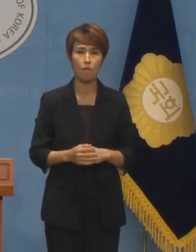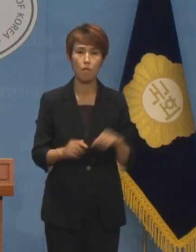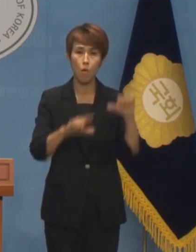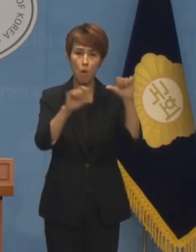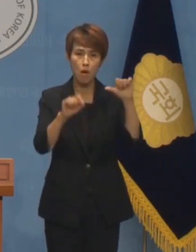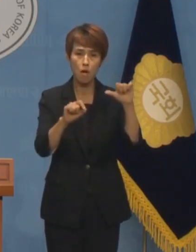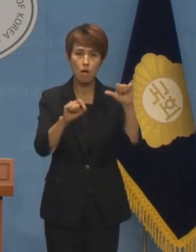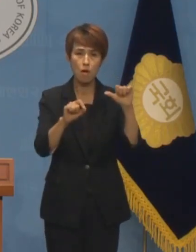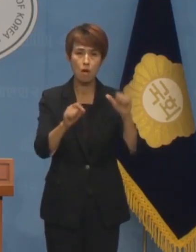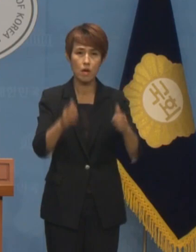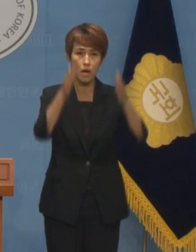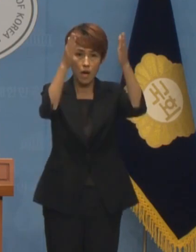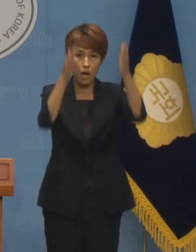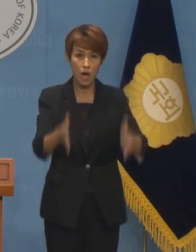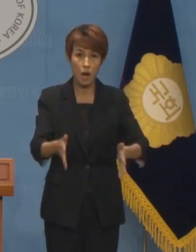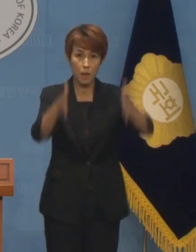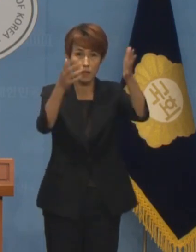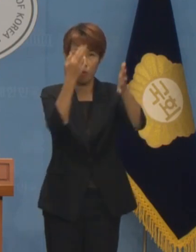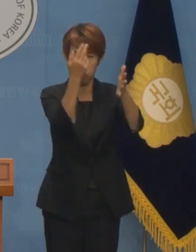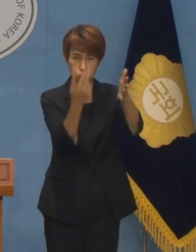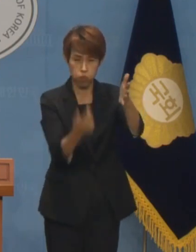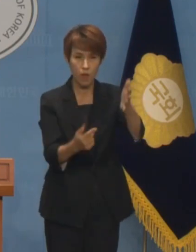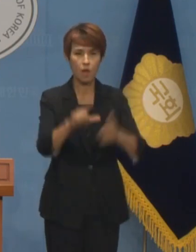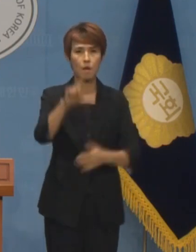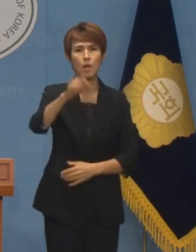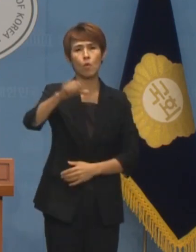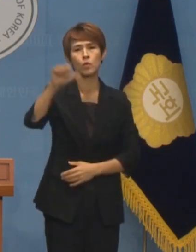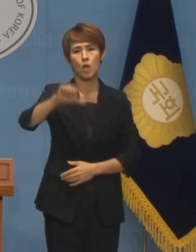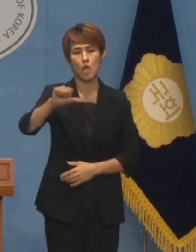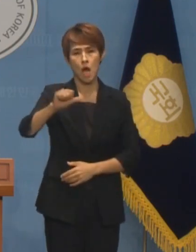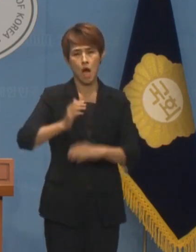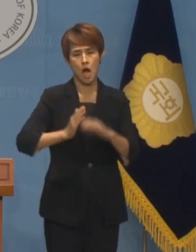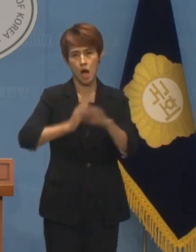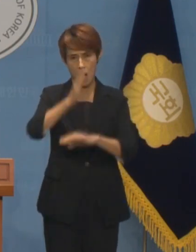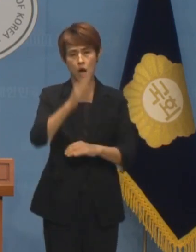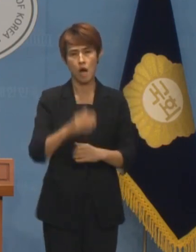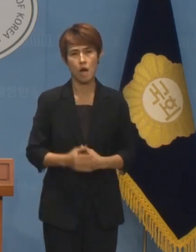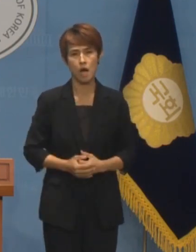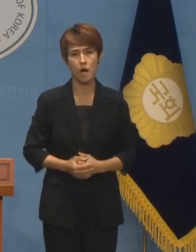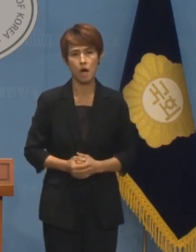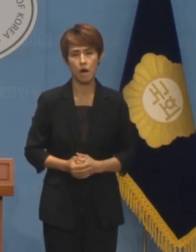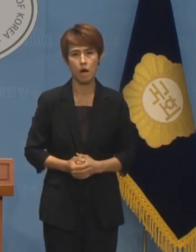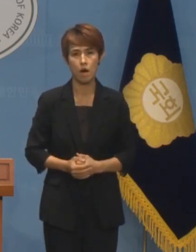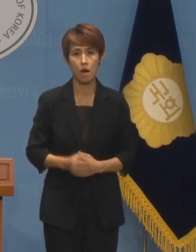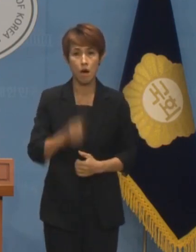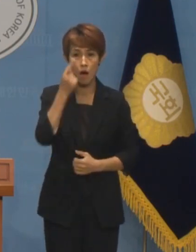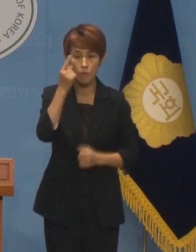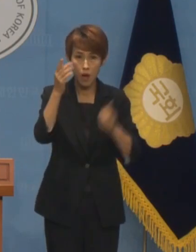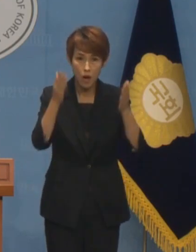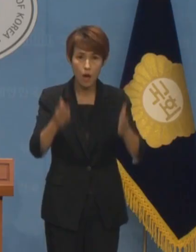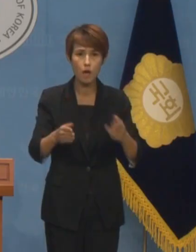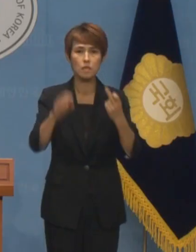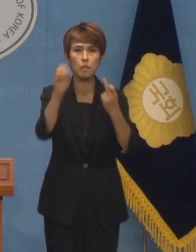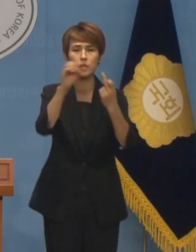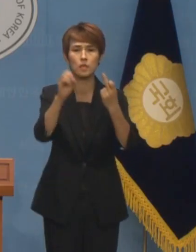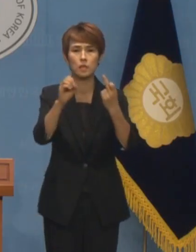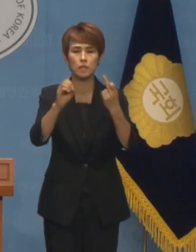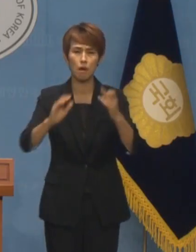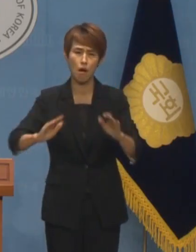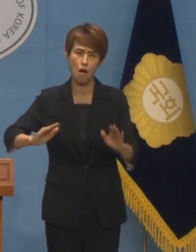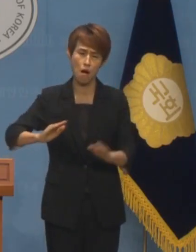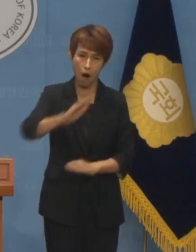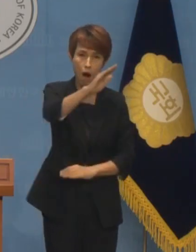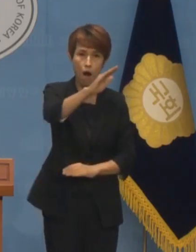악성 미분양이 15,000가구에 육박한다는 소식입니다. 한 달 새 12%나 증가한